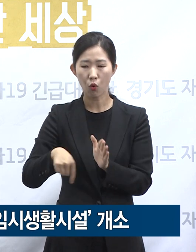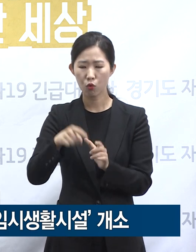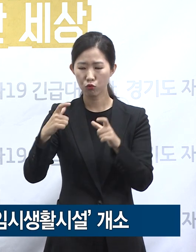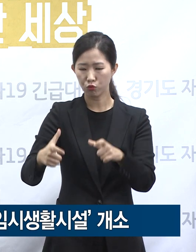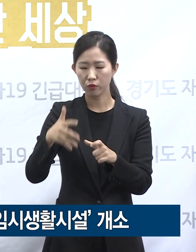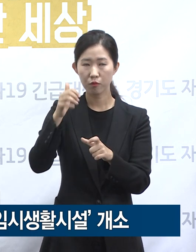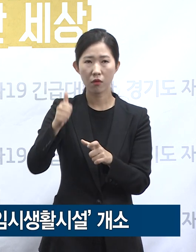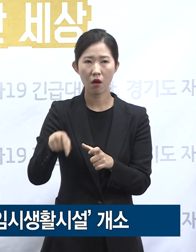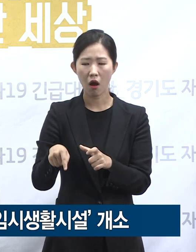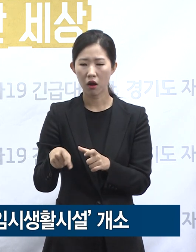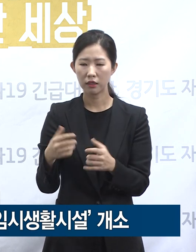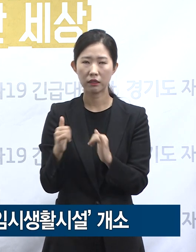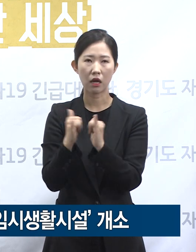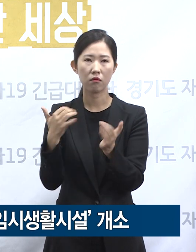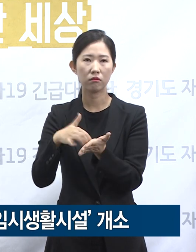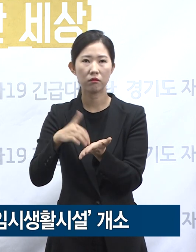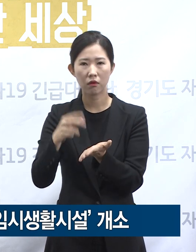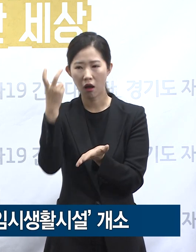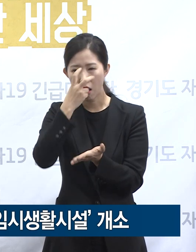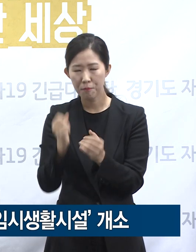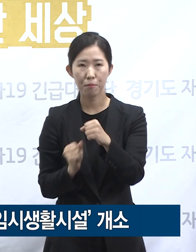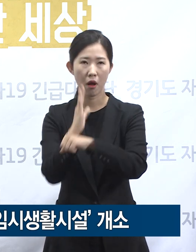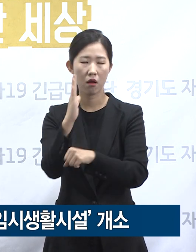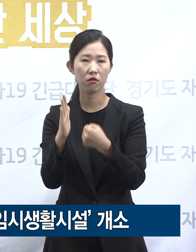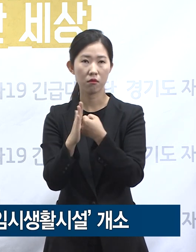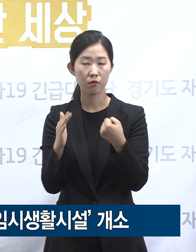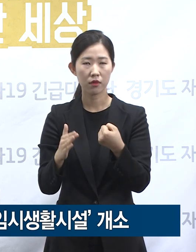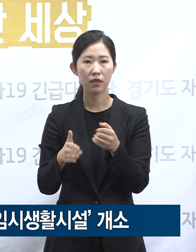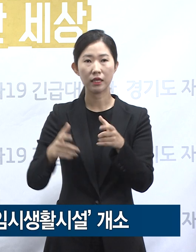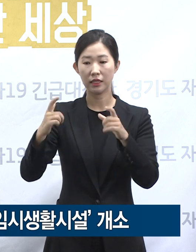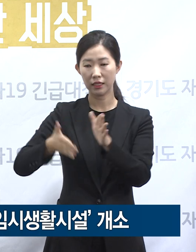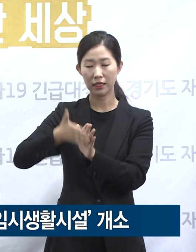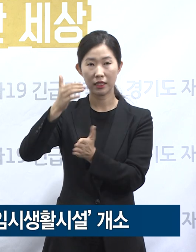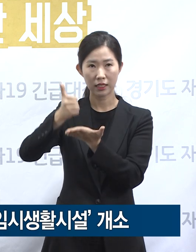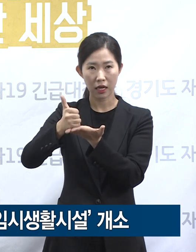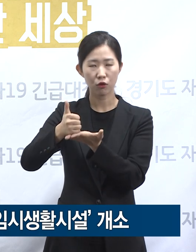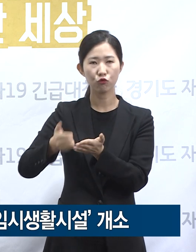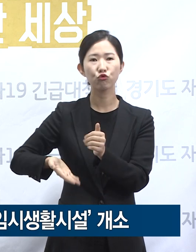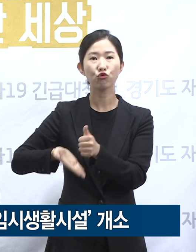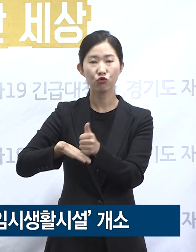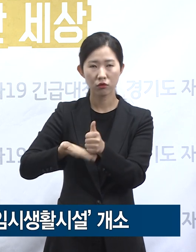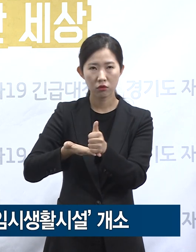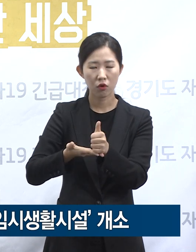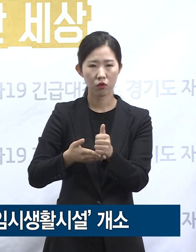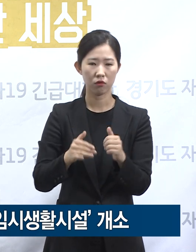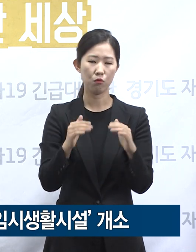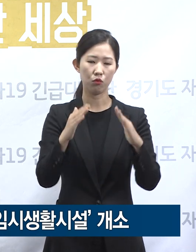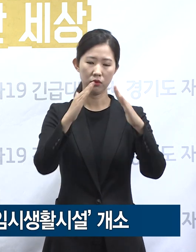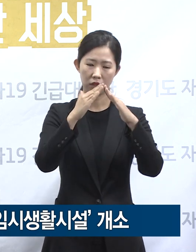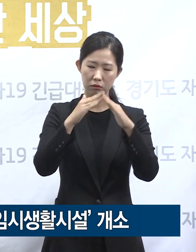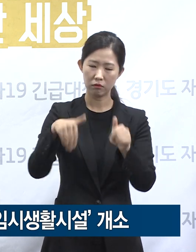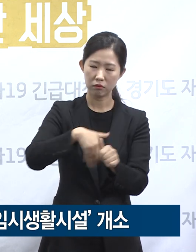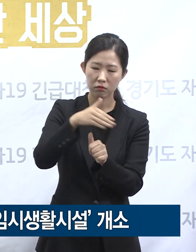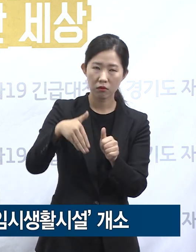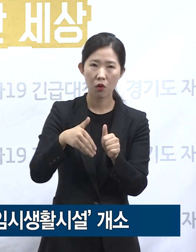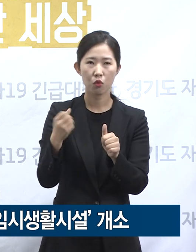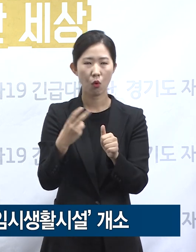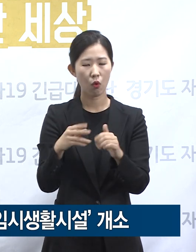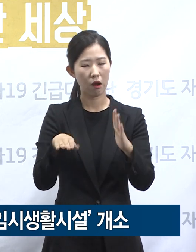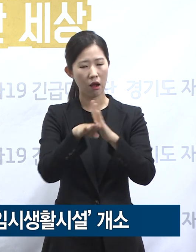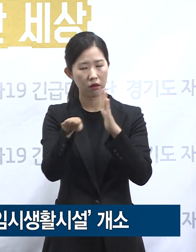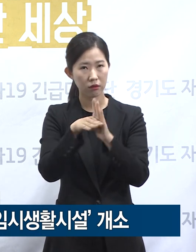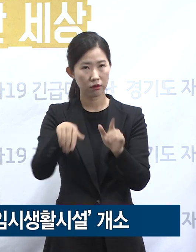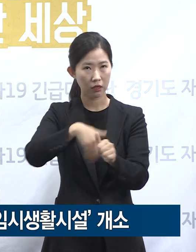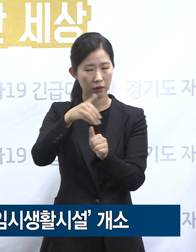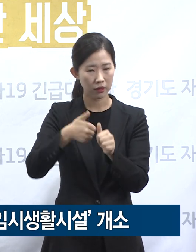초과하여 시장 군수가 입소를 추천하는 자 및 주거 형태, 가족 형편 등을 고려하여 도가 필요성을 인정하는 자